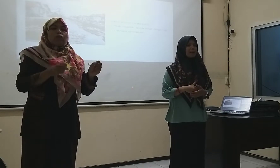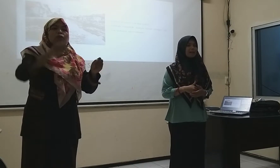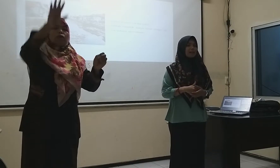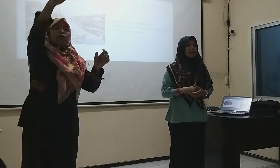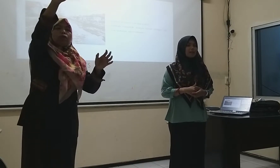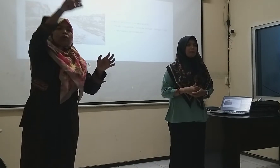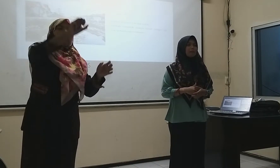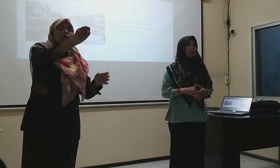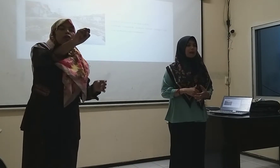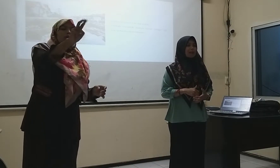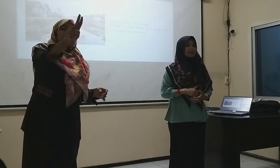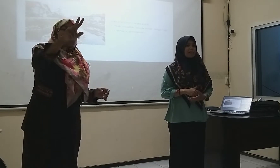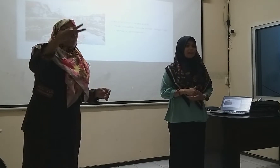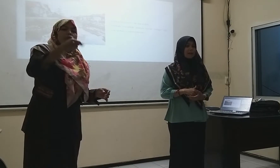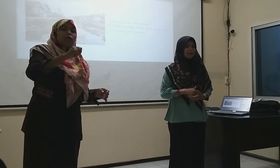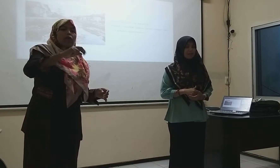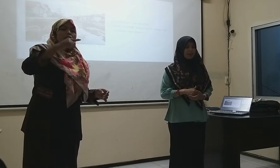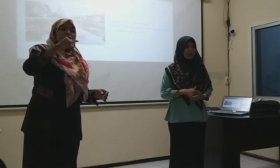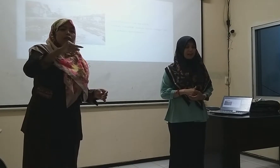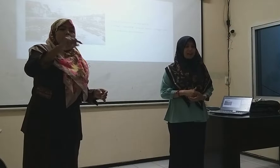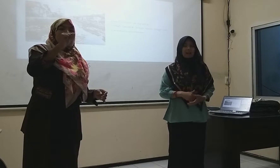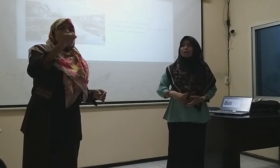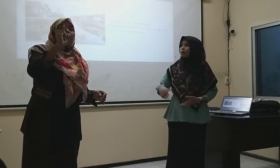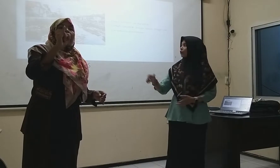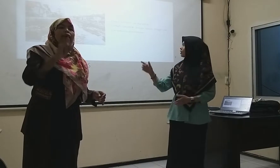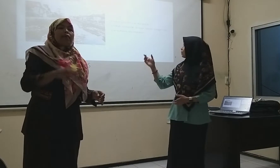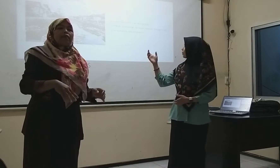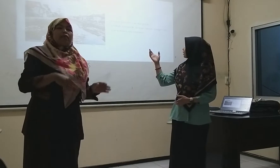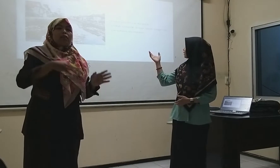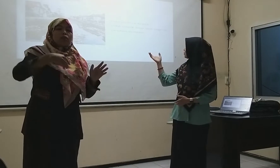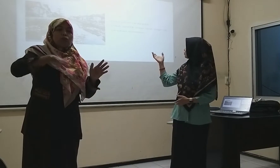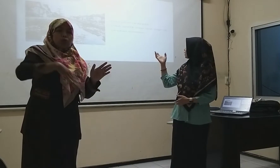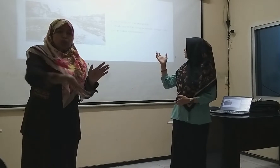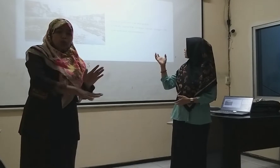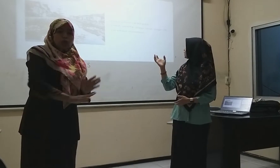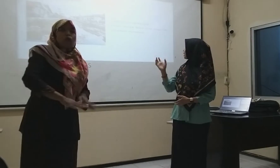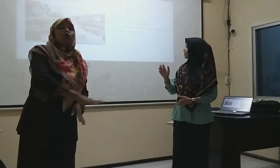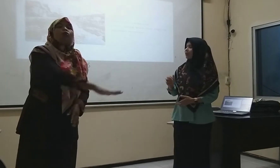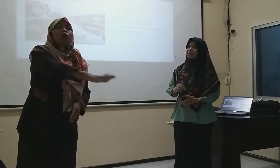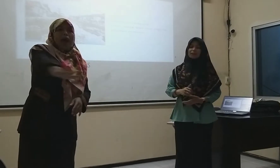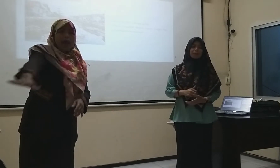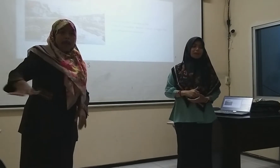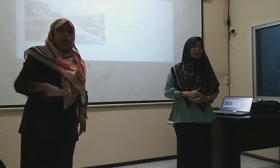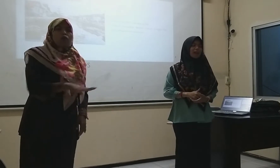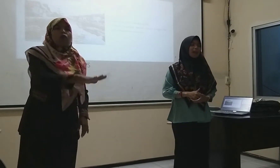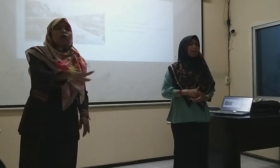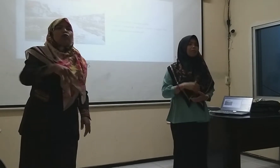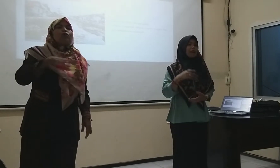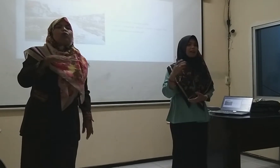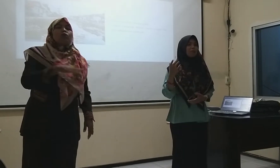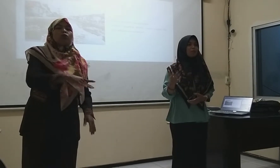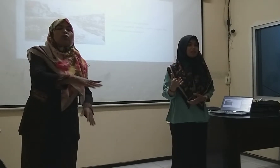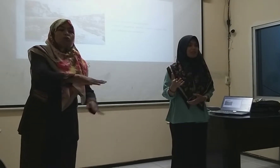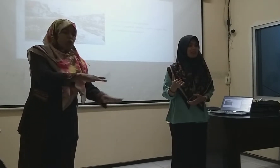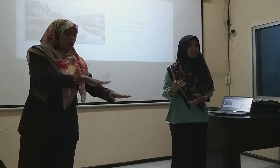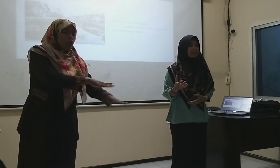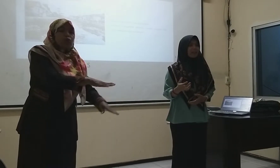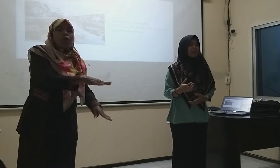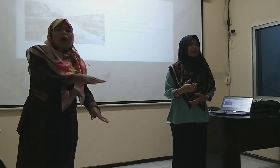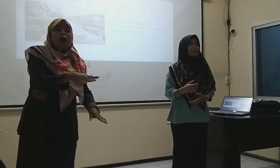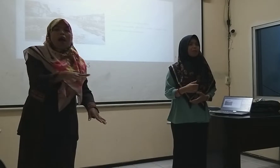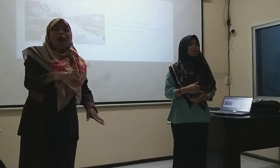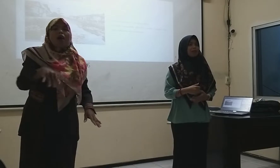akibat dari pembuangan sampah sembarangan. Contoh sampah yang dibuang di sini adalah seperti limbah